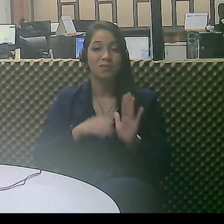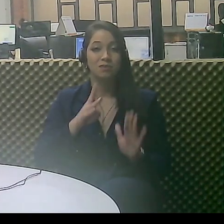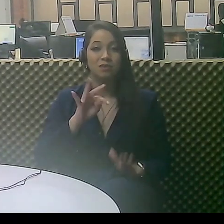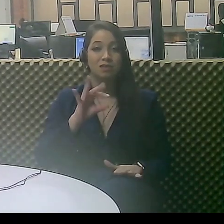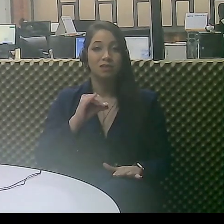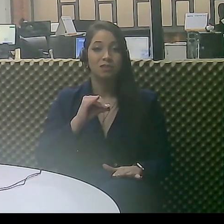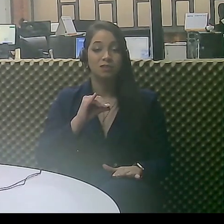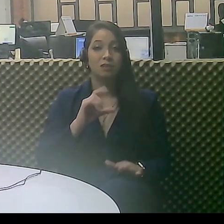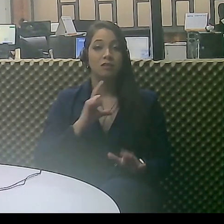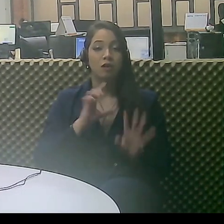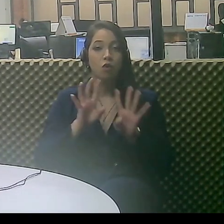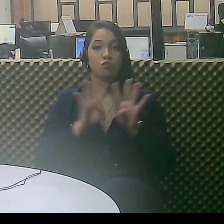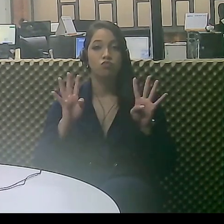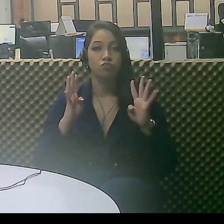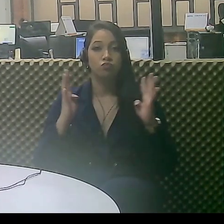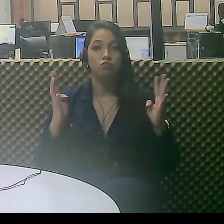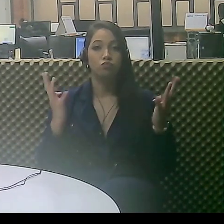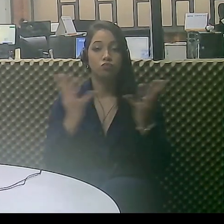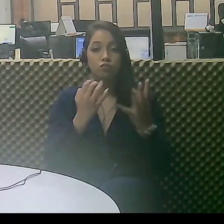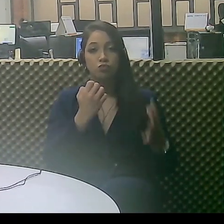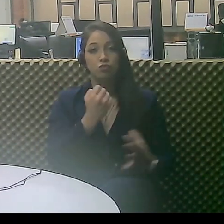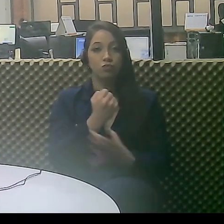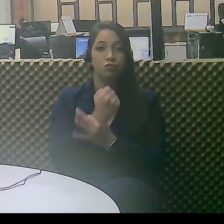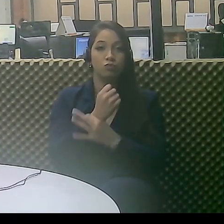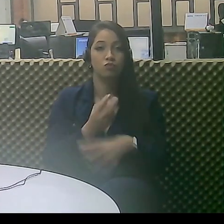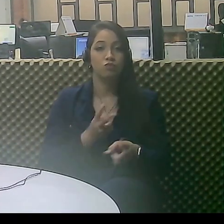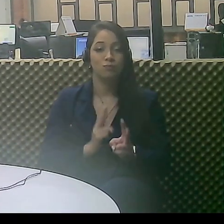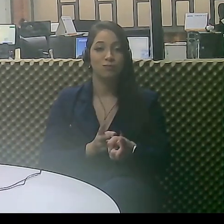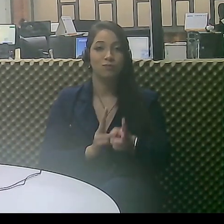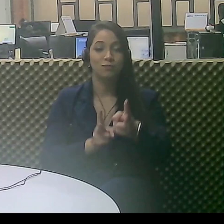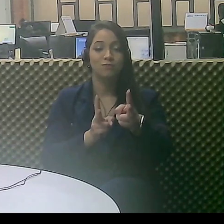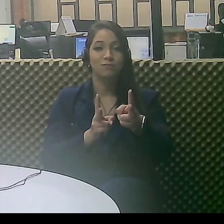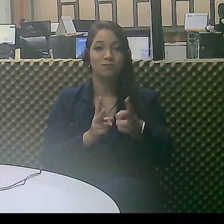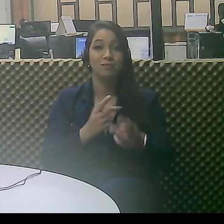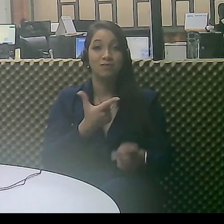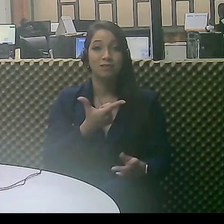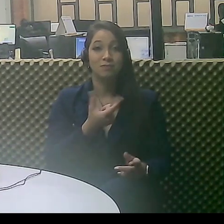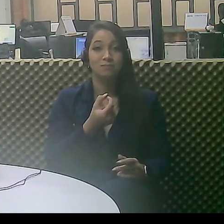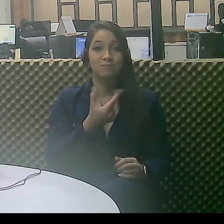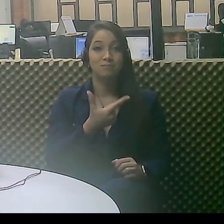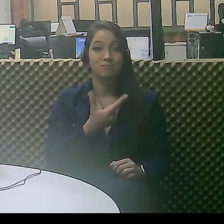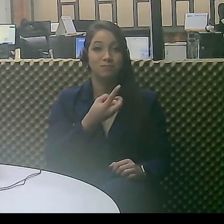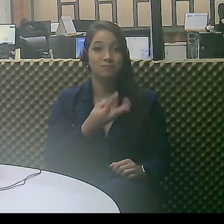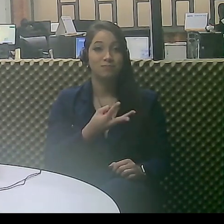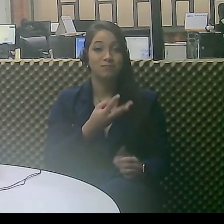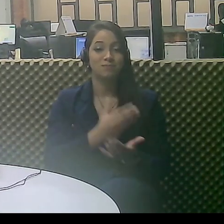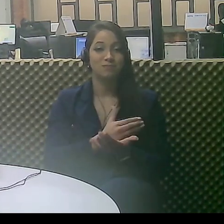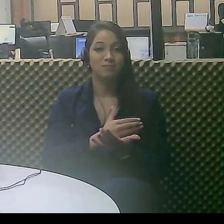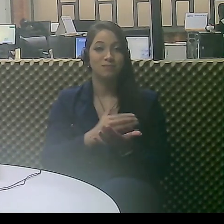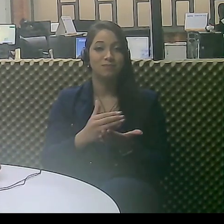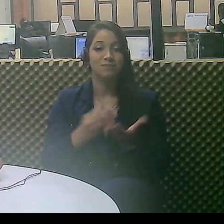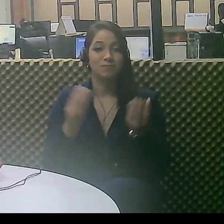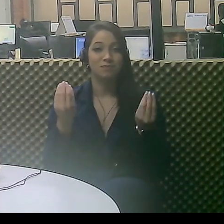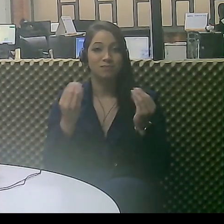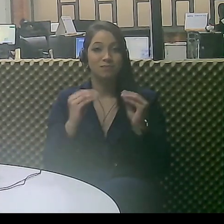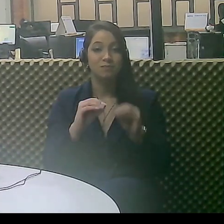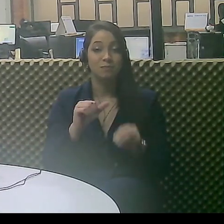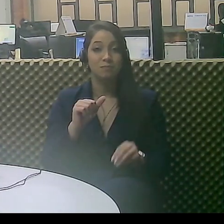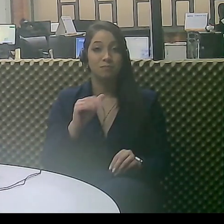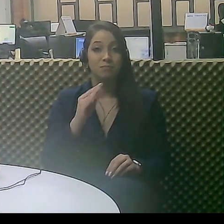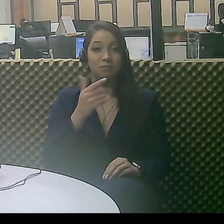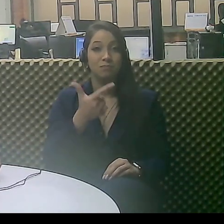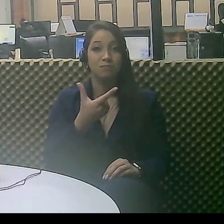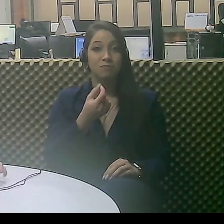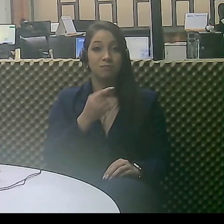atua no cercamento de áreas de proteção permanentes em 2023 a iniciativa instalou mais de